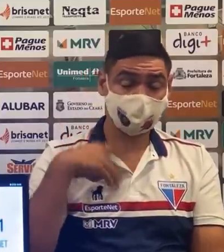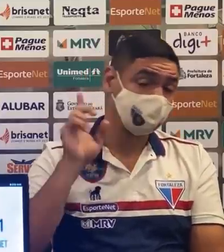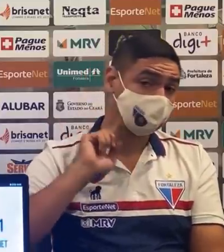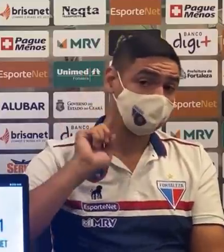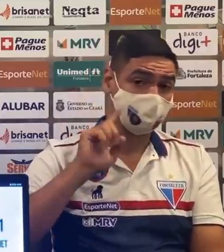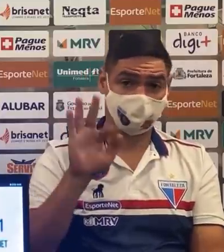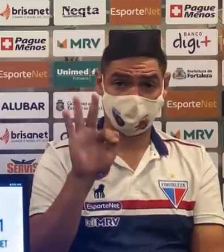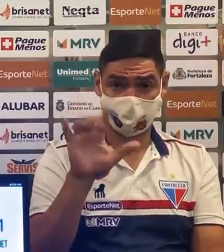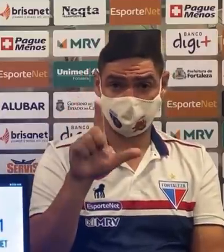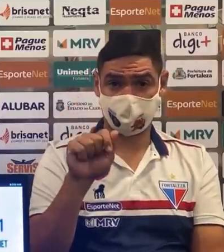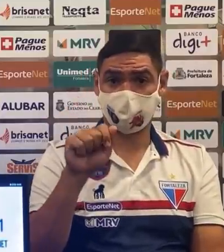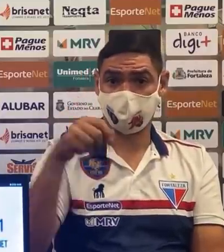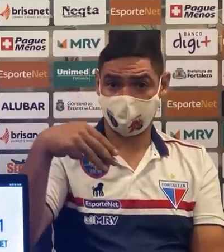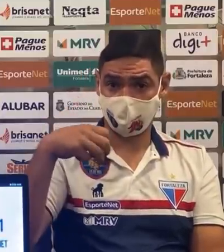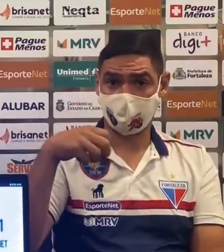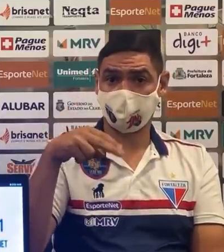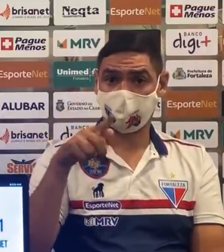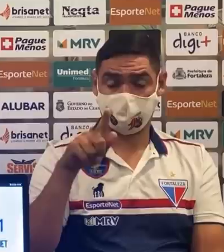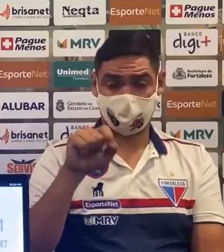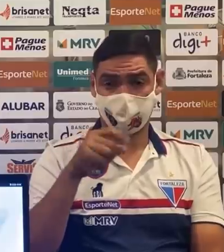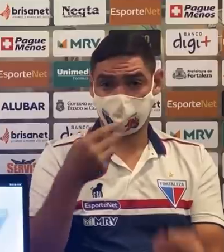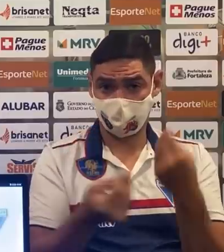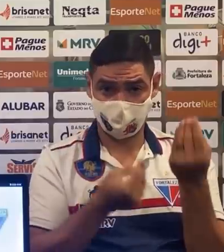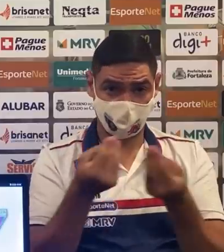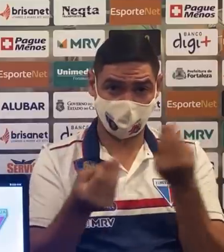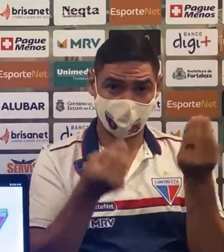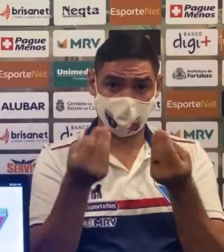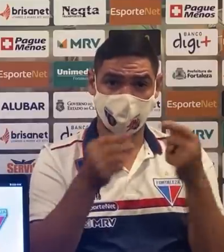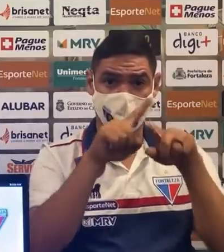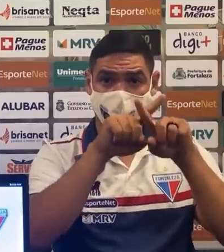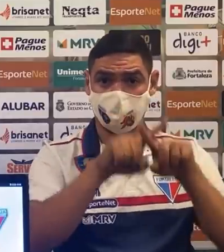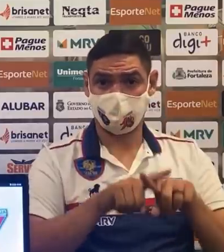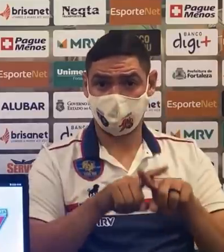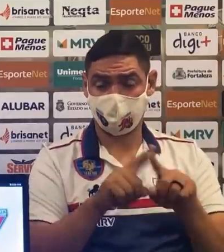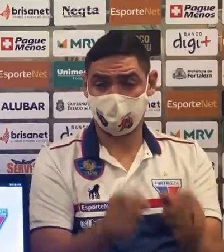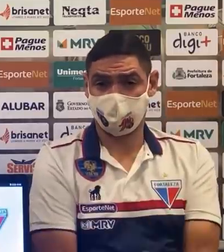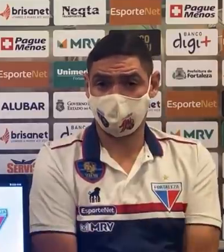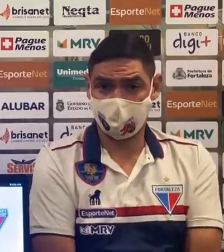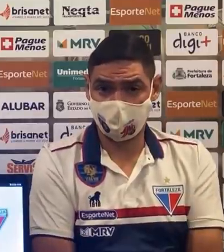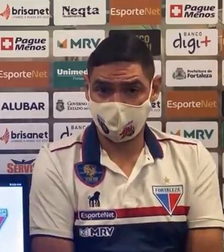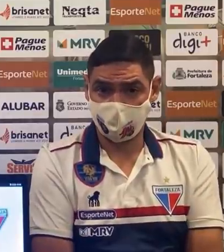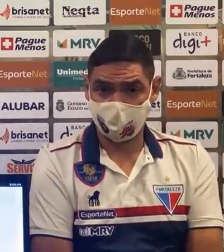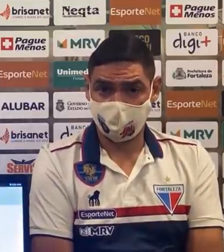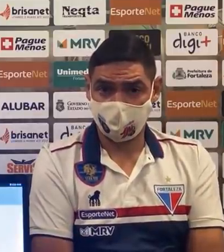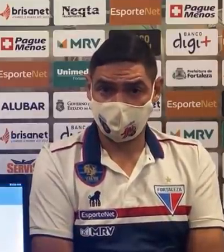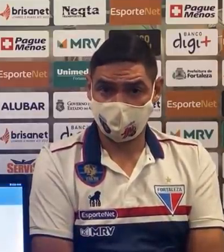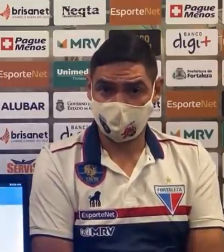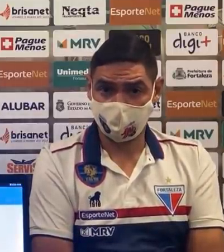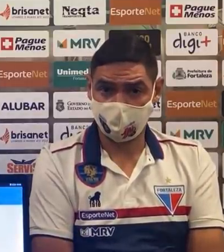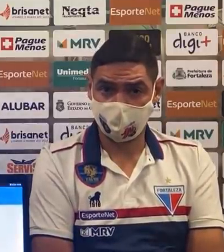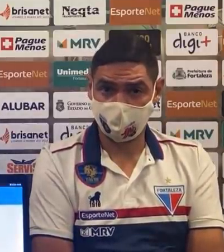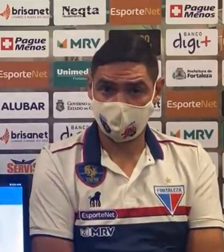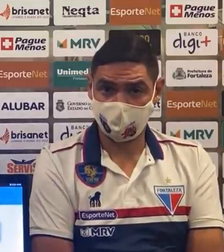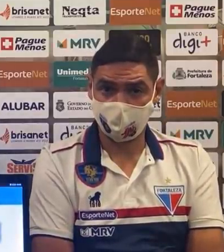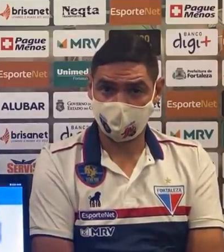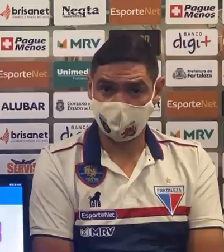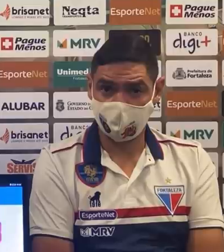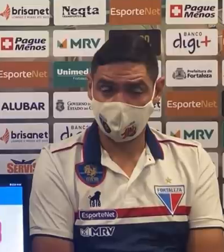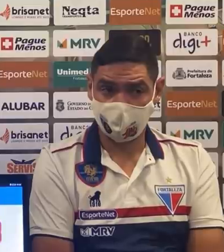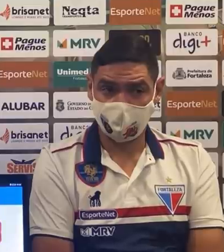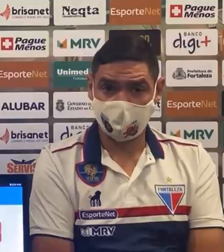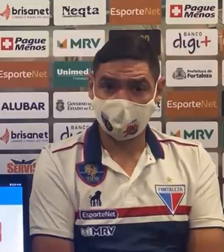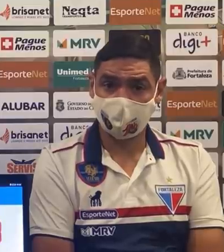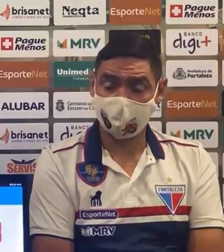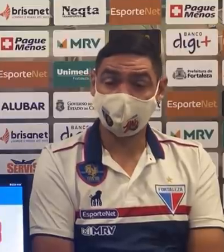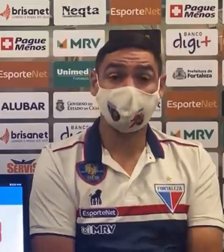os espaços. E qual foi a outra pergunta? sobre a reanimar o grupo